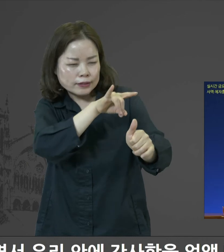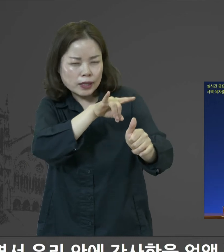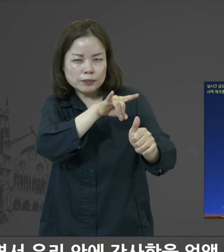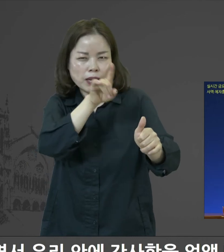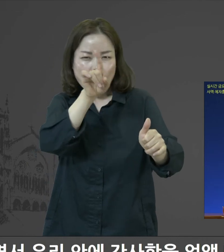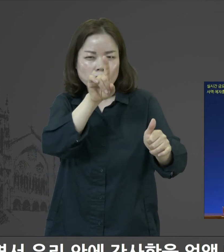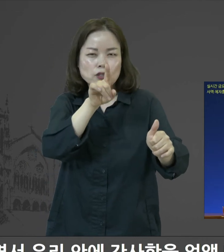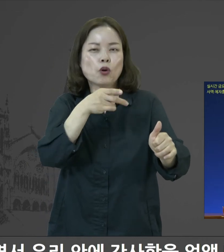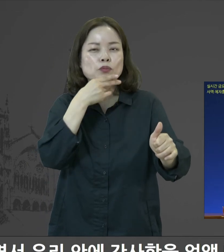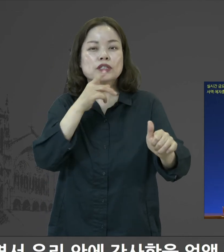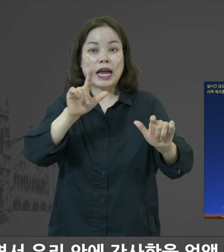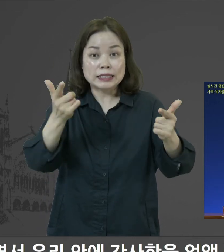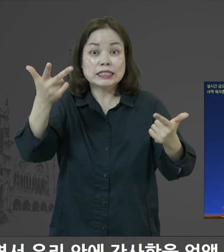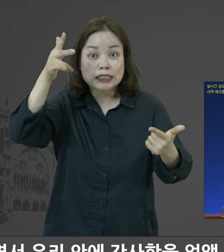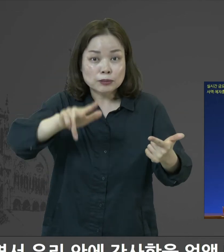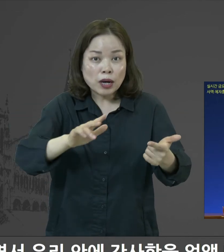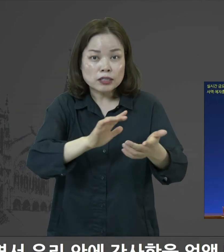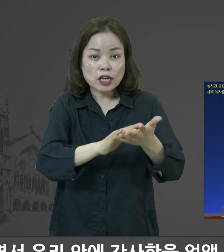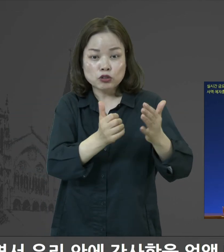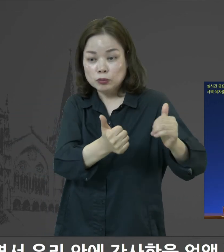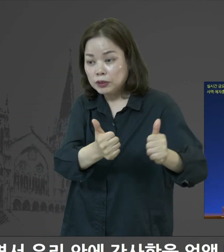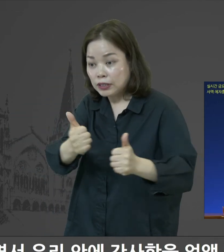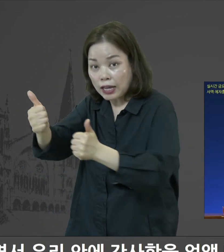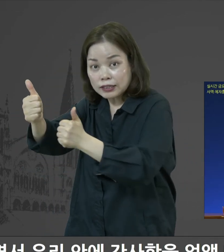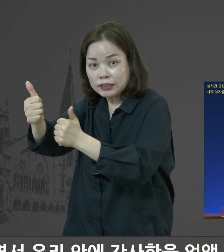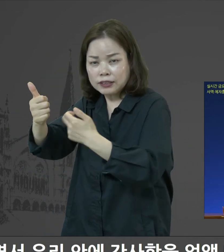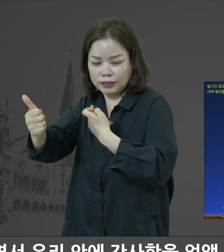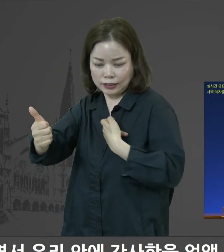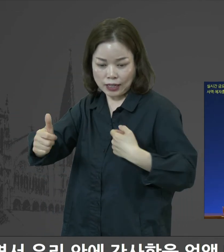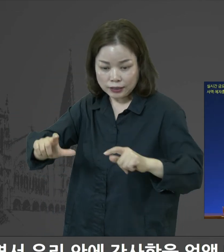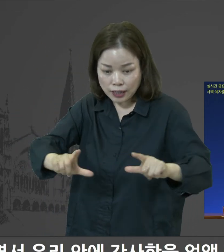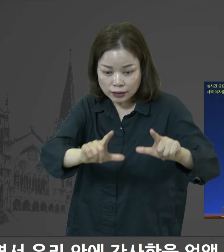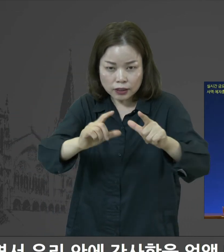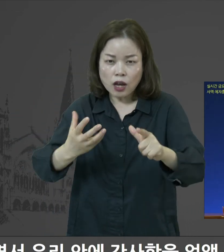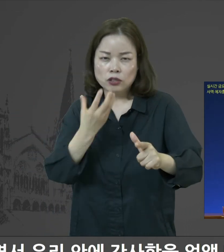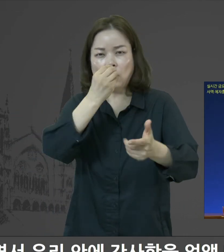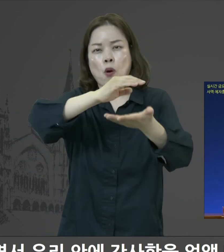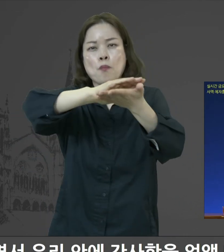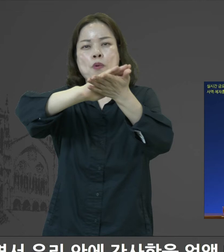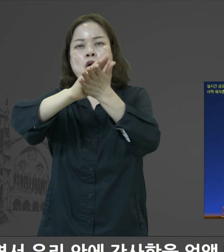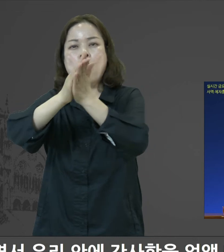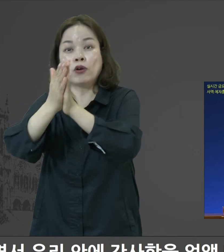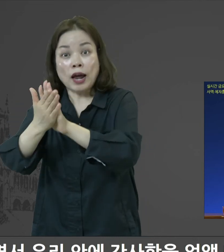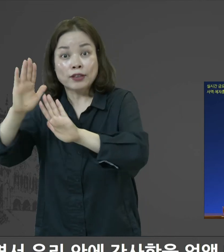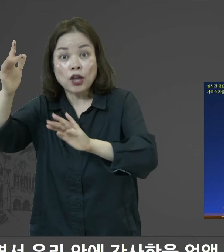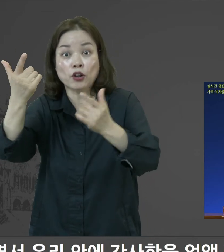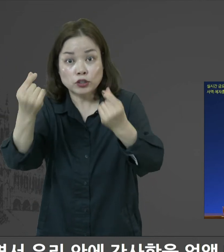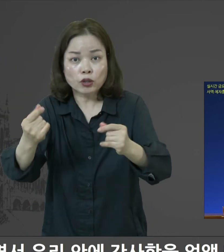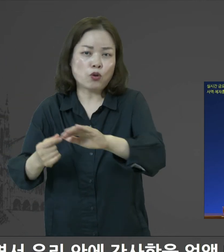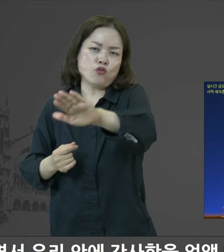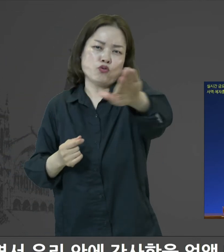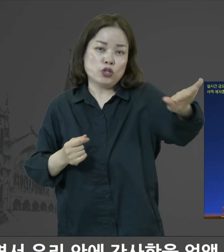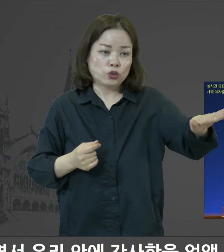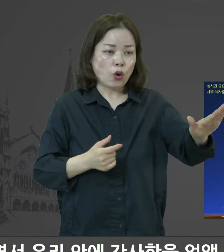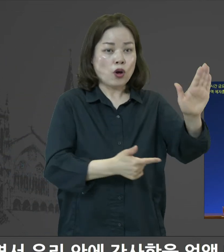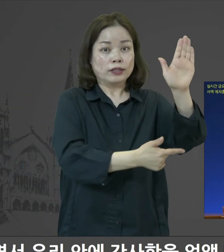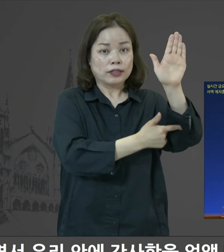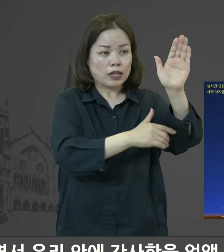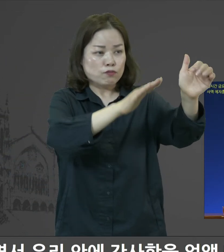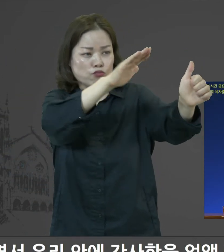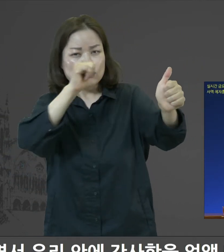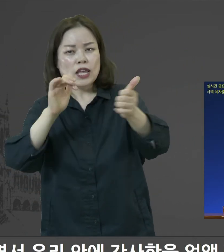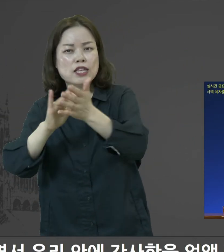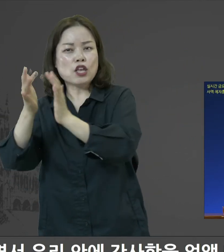없었던 건 아닌데 정말 예수님을 따라가는 그 제자의 삶을 통해서 점점 더 성화된 것처럼 우리도 그런 나다나엘을